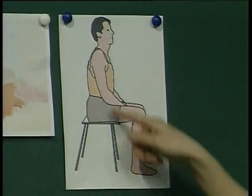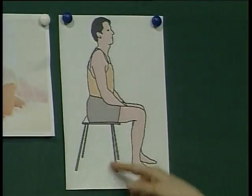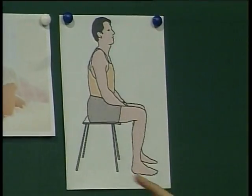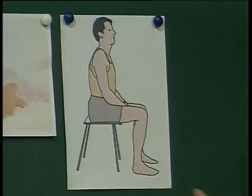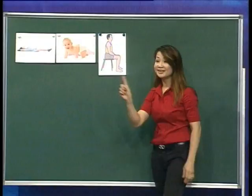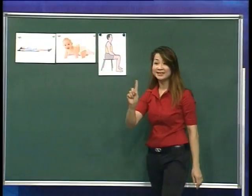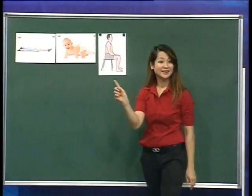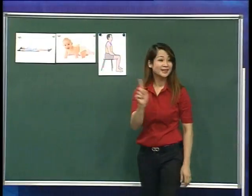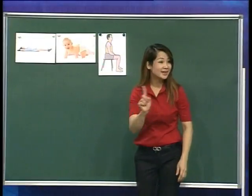Người này đang làm gì nhỉ